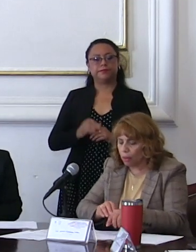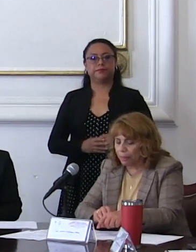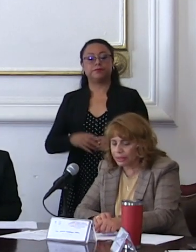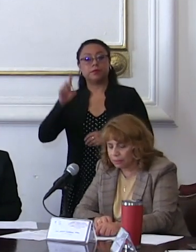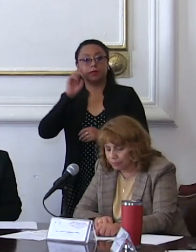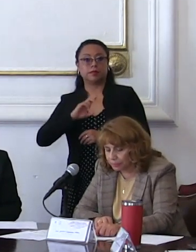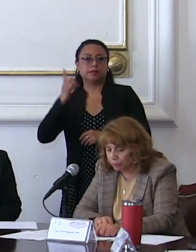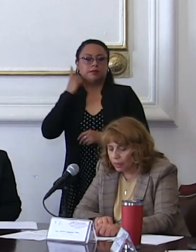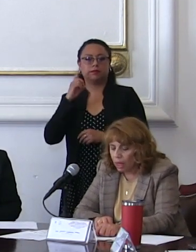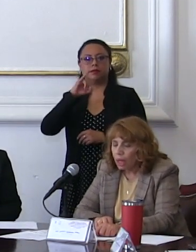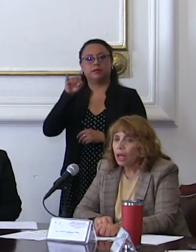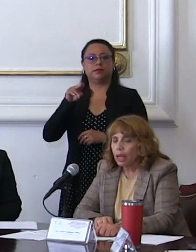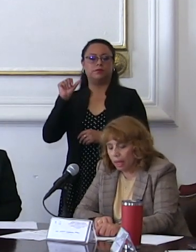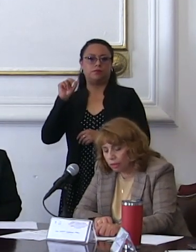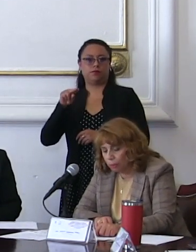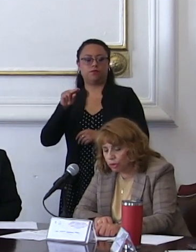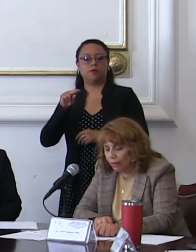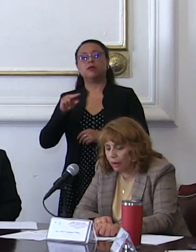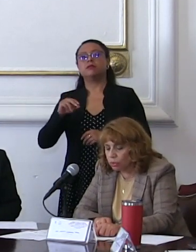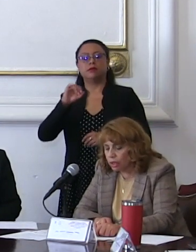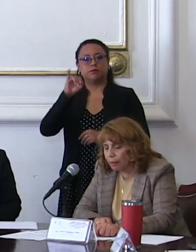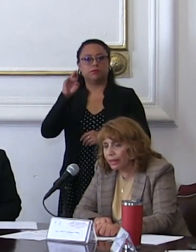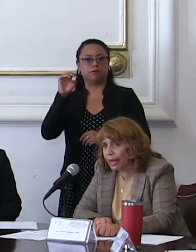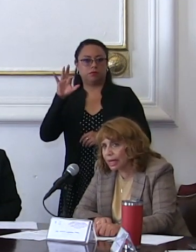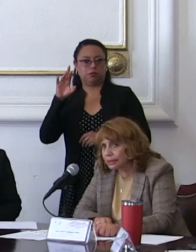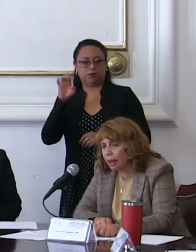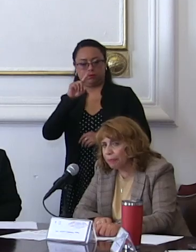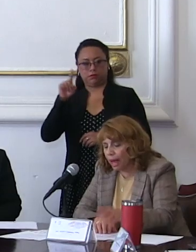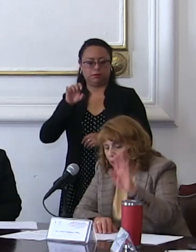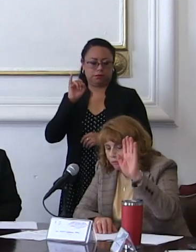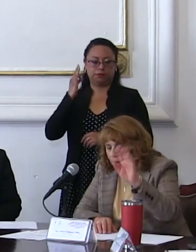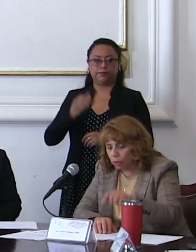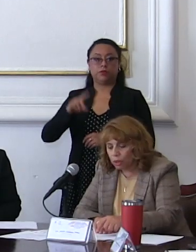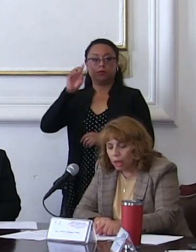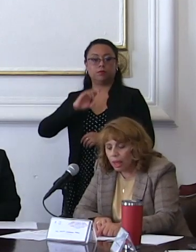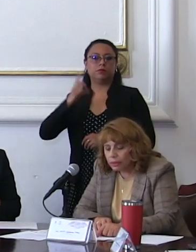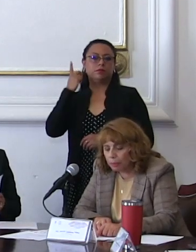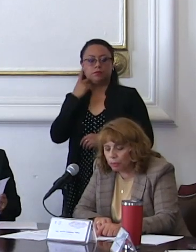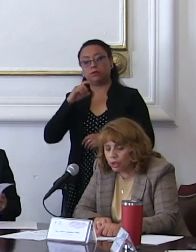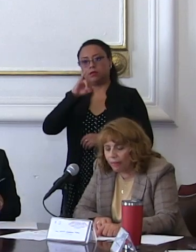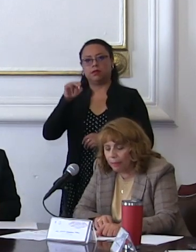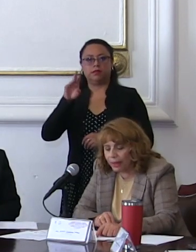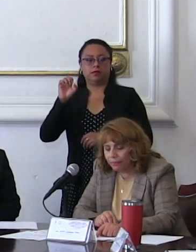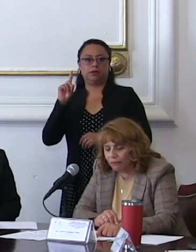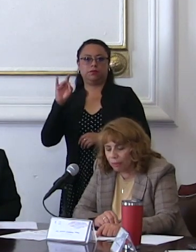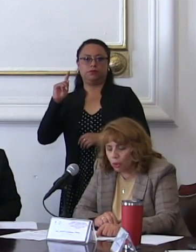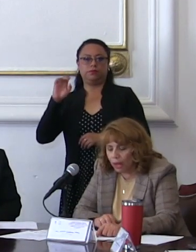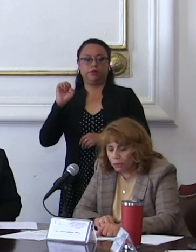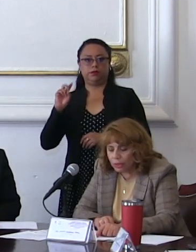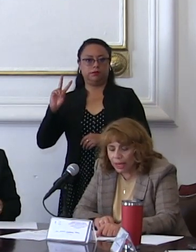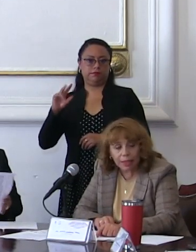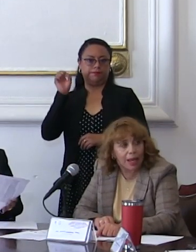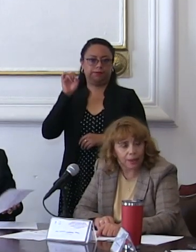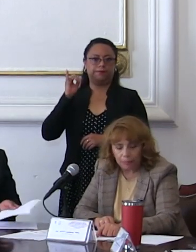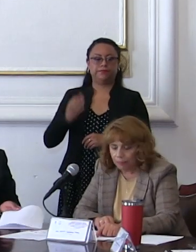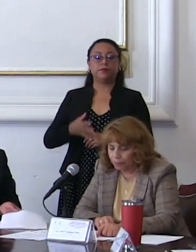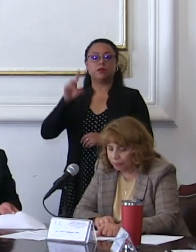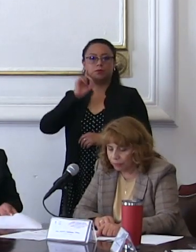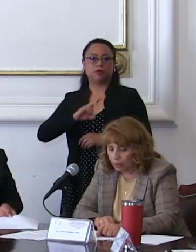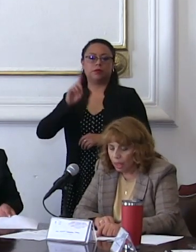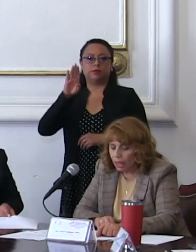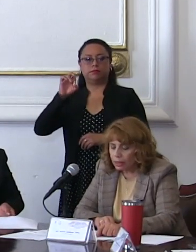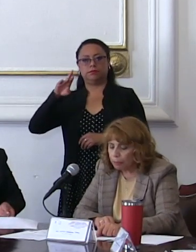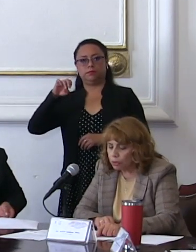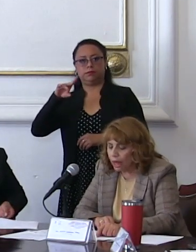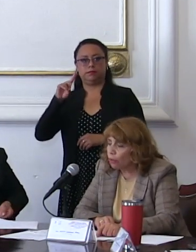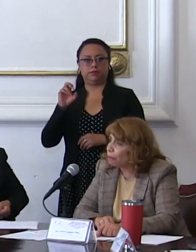Juárez López. Diputada Judith Vanegas Tapia, a favor. Diputada Brenda Fabiola Ruiz Aguilar. A